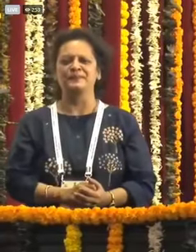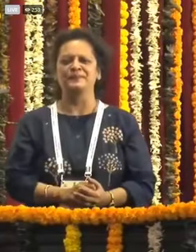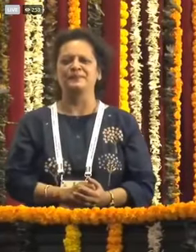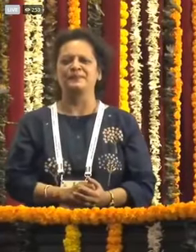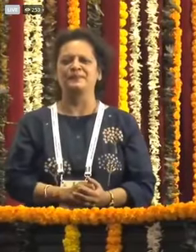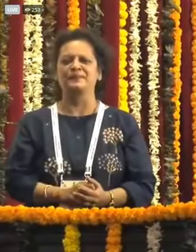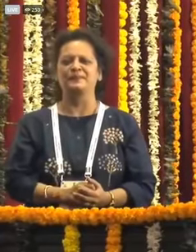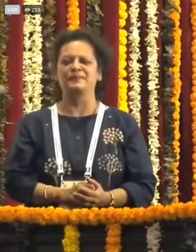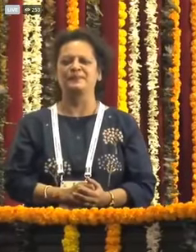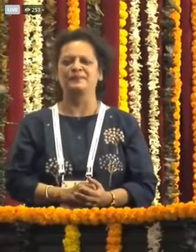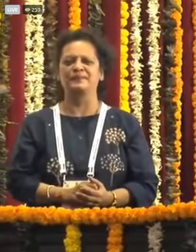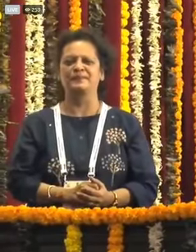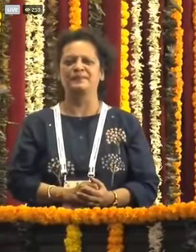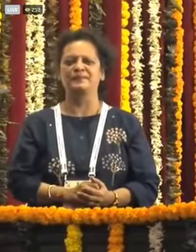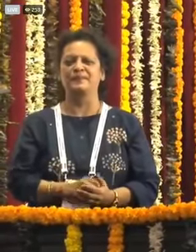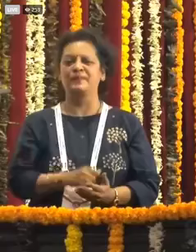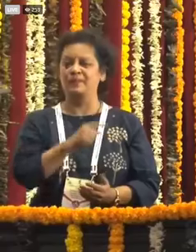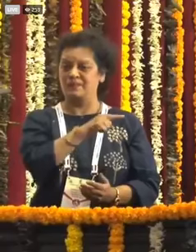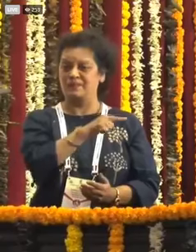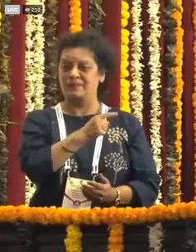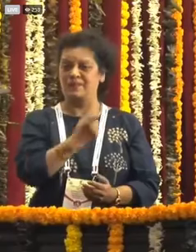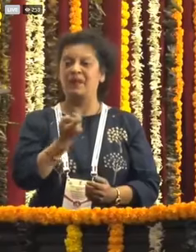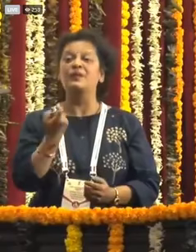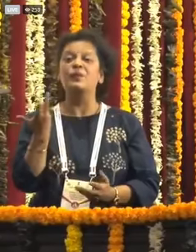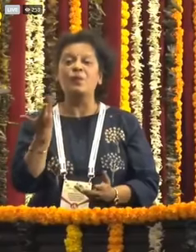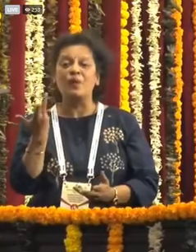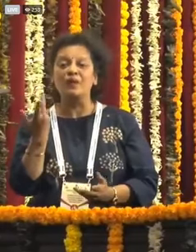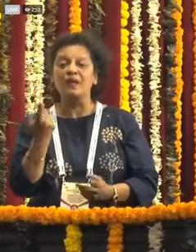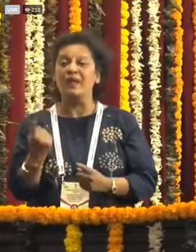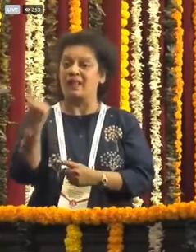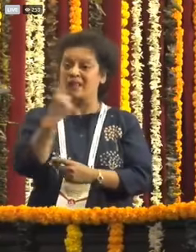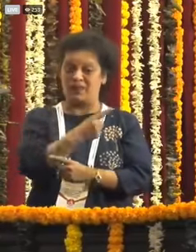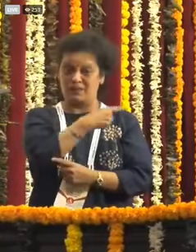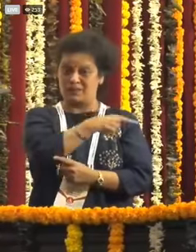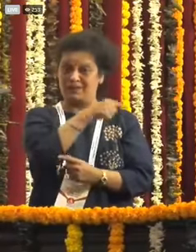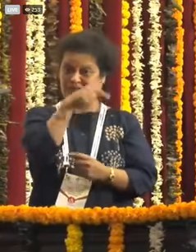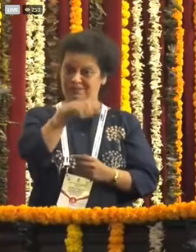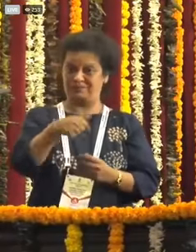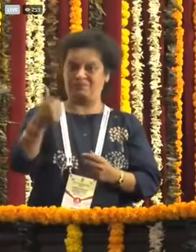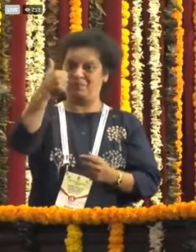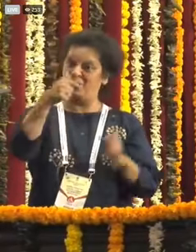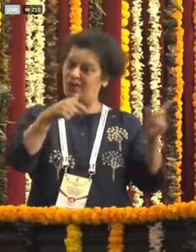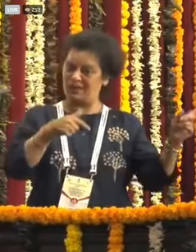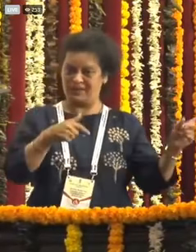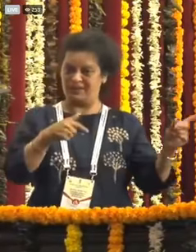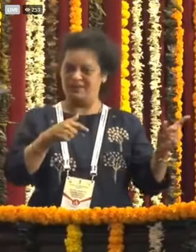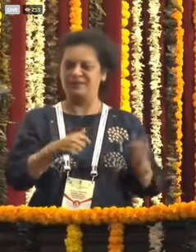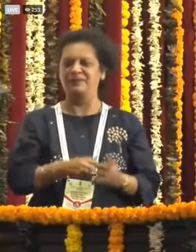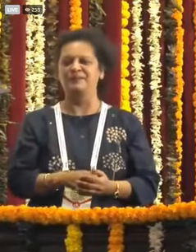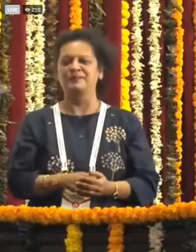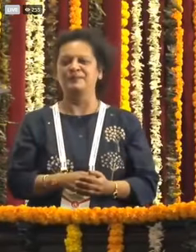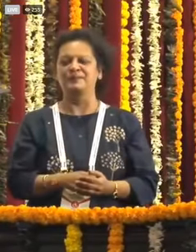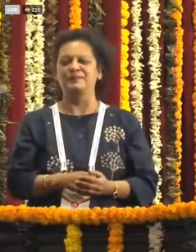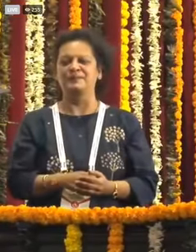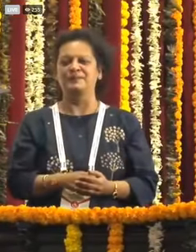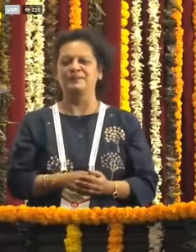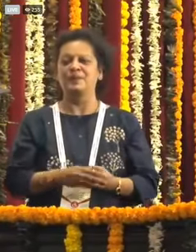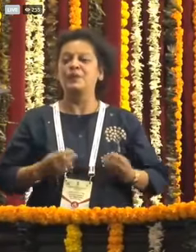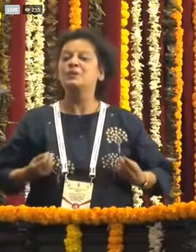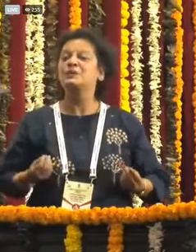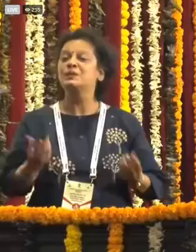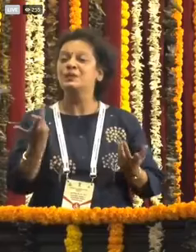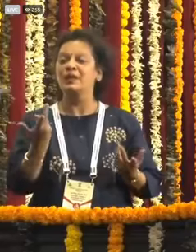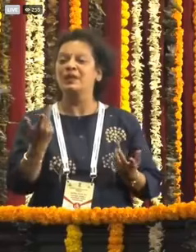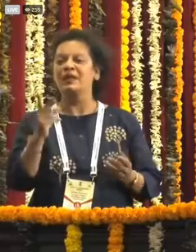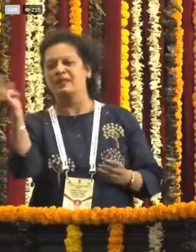आणि म्हणून आम्ही ज्या दिवसापासून या राज्याचा राज्यकारभार हातामध्ये घेतला, सुरुवातीला